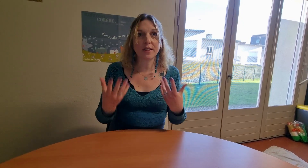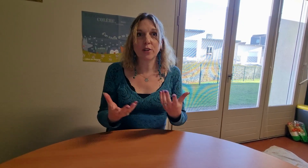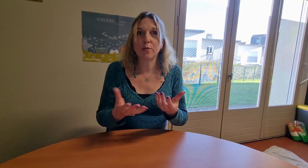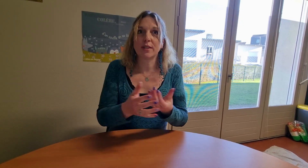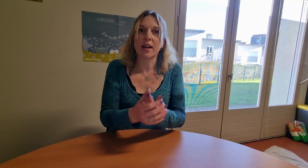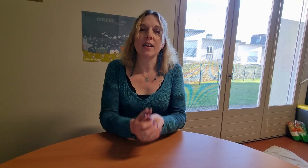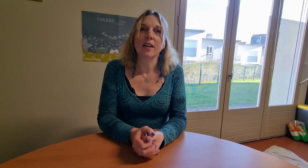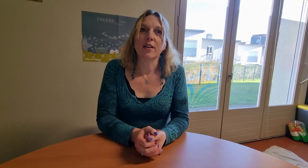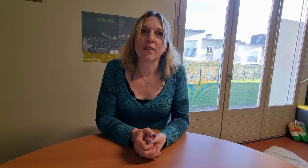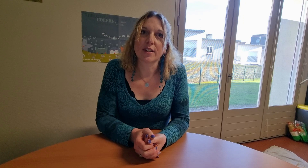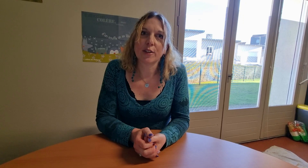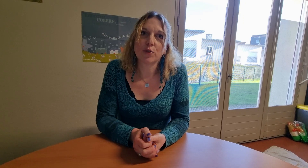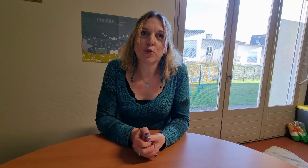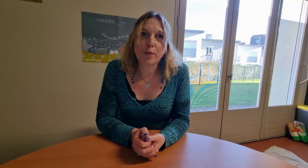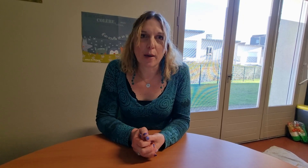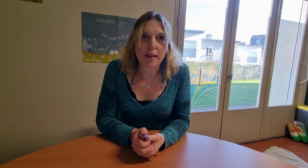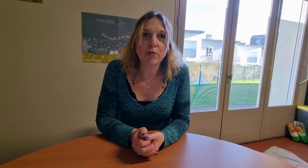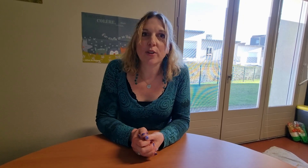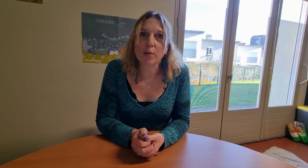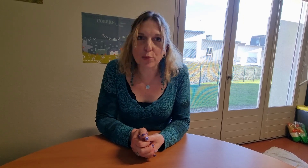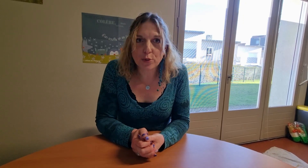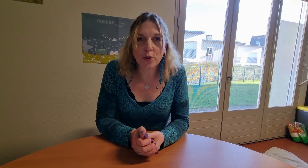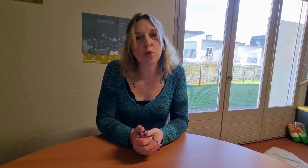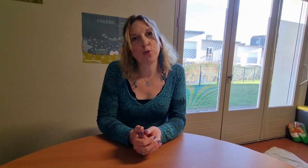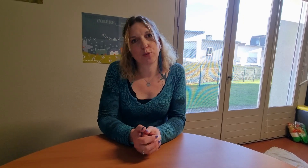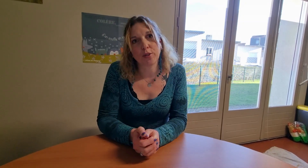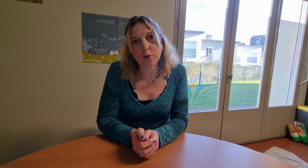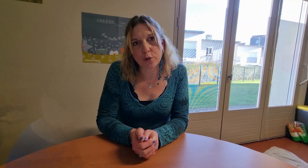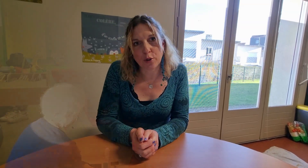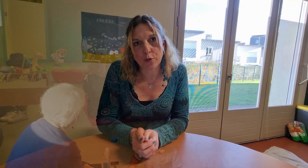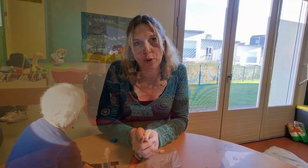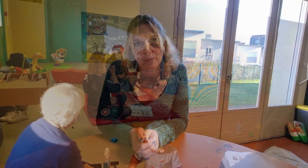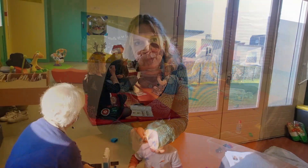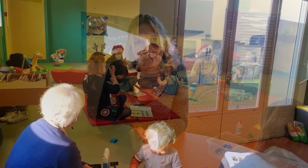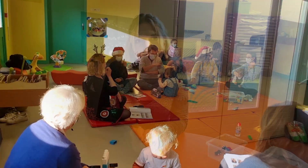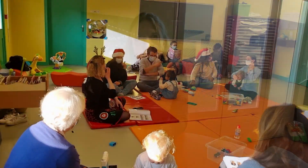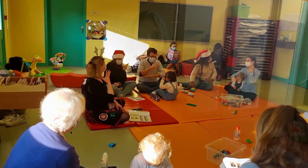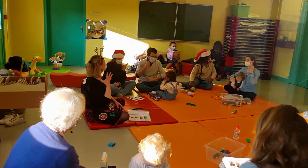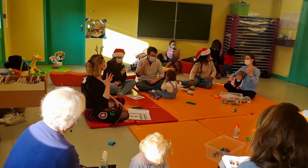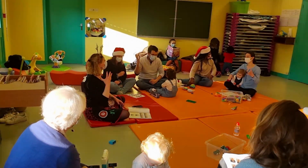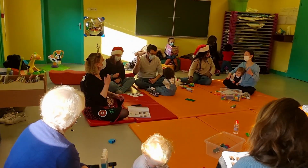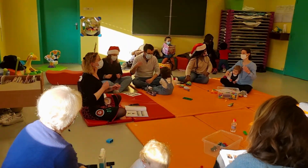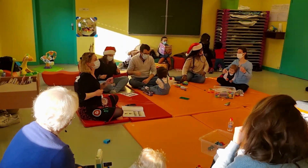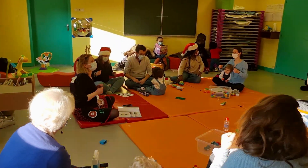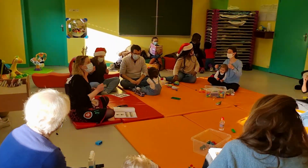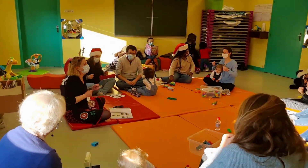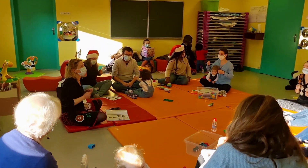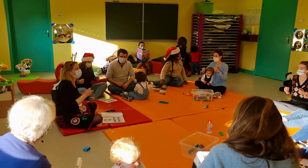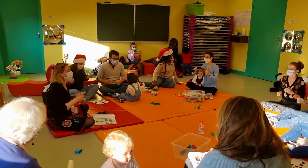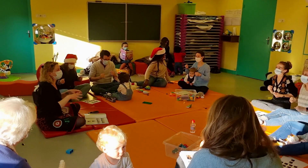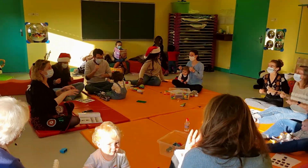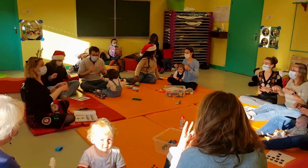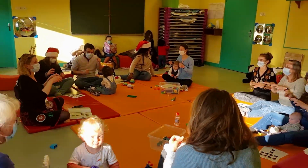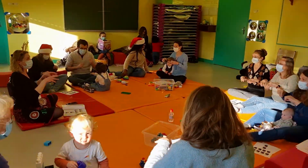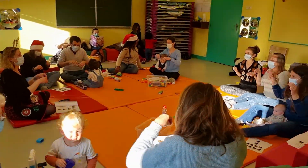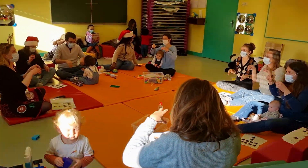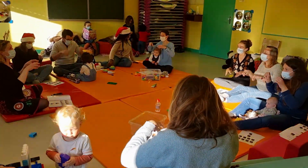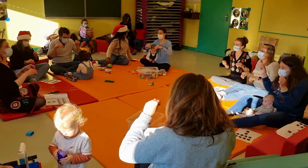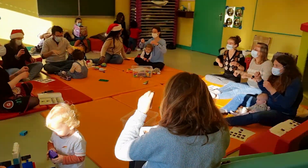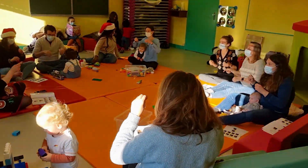comme ça qui vont vous permettre de répondre aux besoins de votre enfant. Donc, les signes sont adaptés à la motricité de l'enfant et je précise